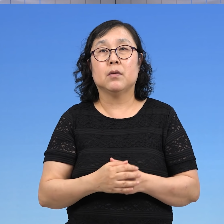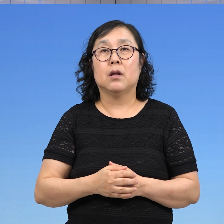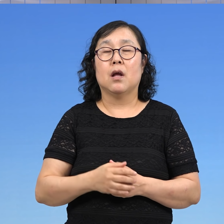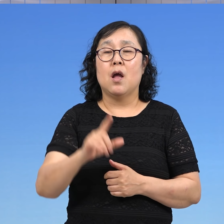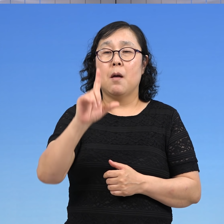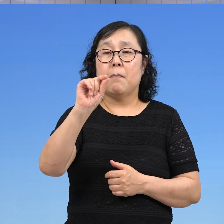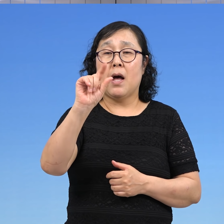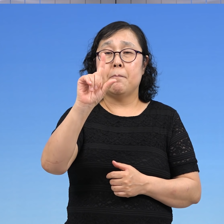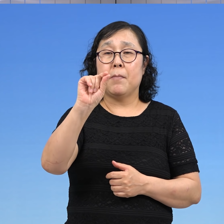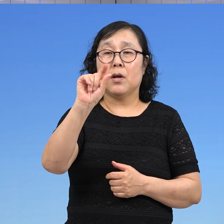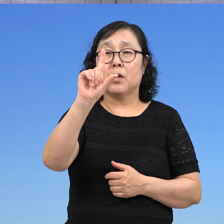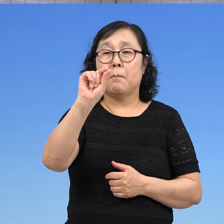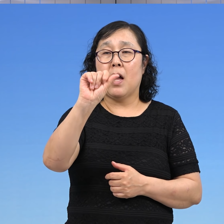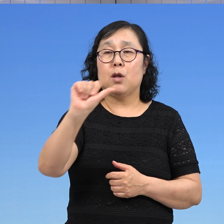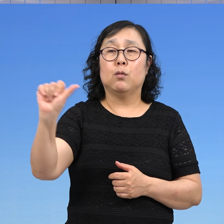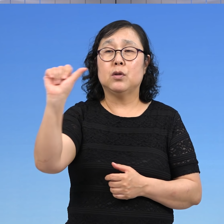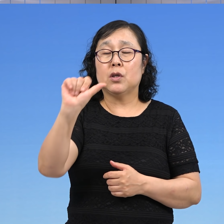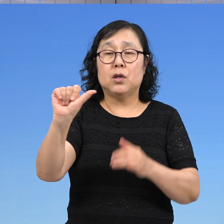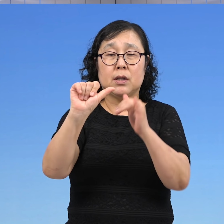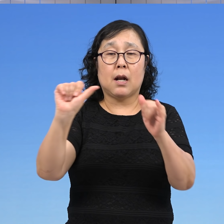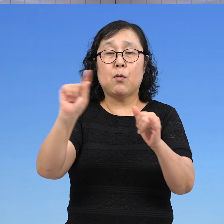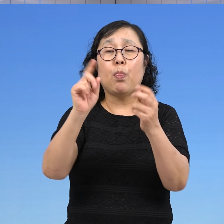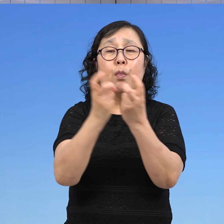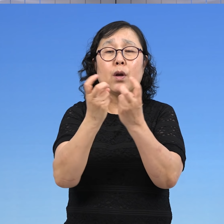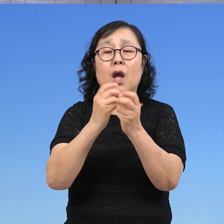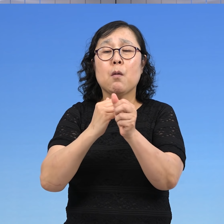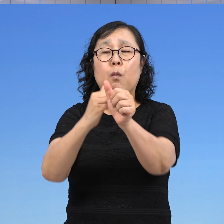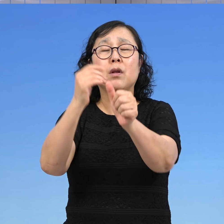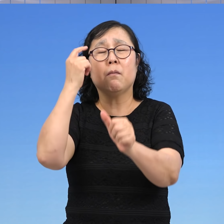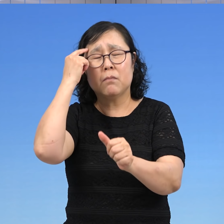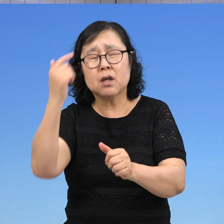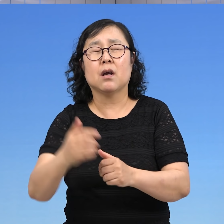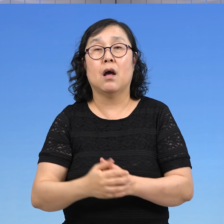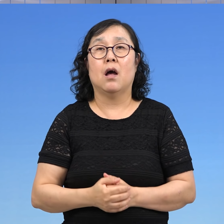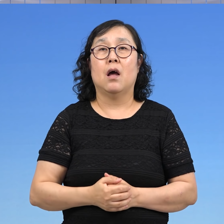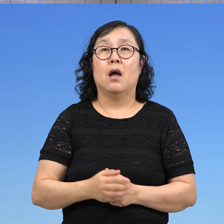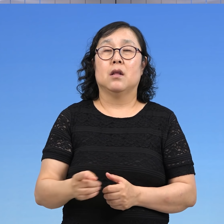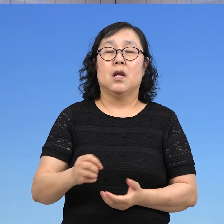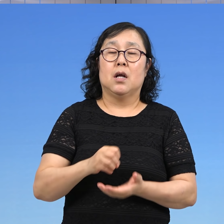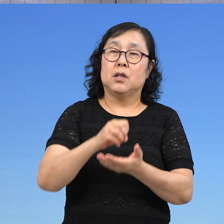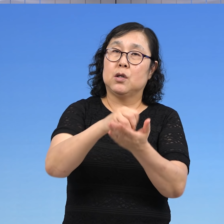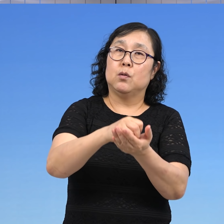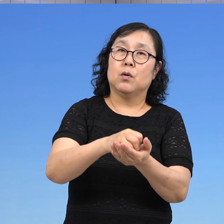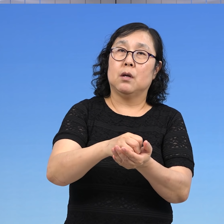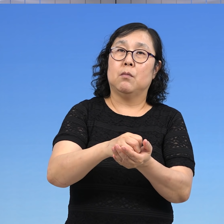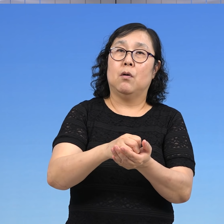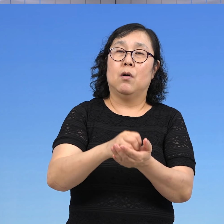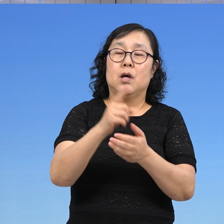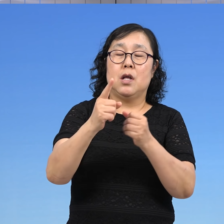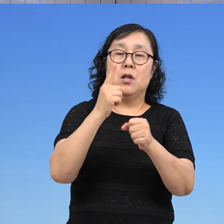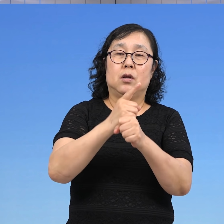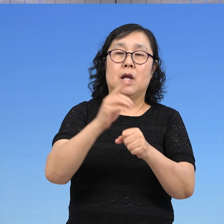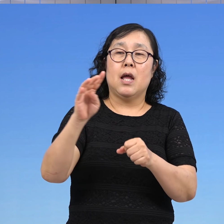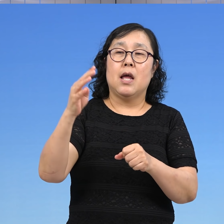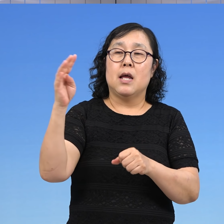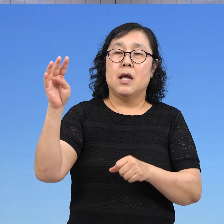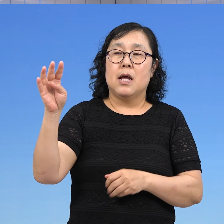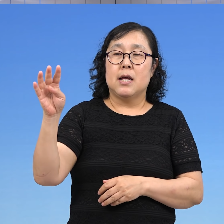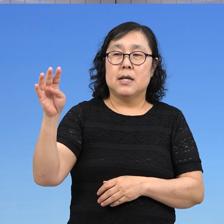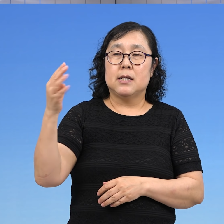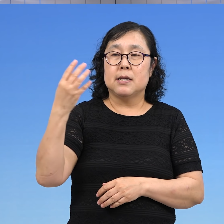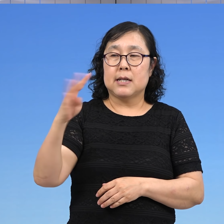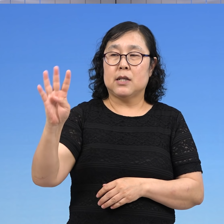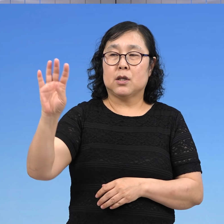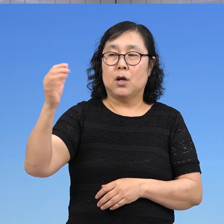명에서 만 오천 명을 나가라고 그릇이 게냐 구요 그렇게 했냐구요 암 그때 막 등록일 녀 4만 4000명 5점 예식 되고